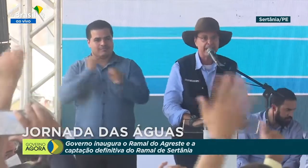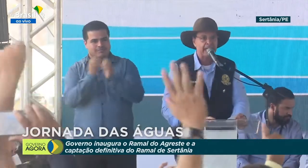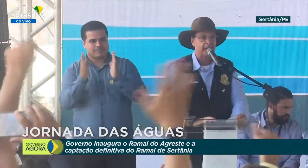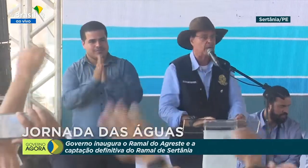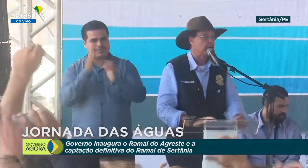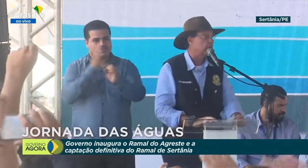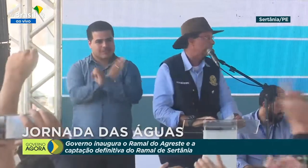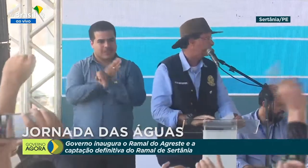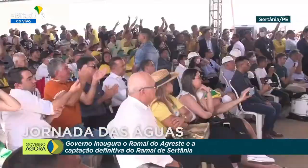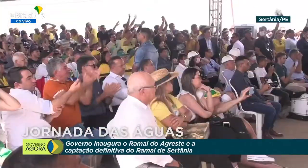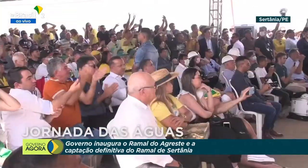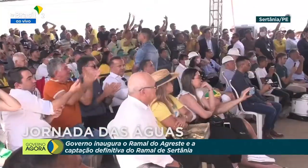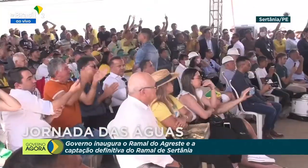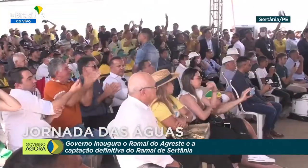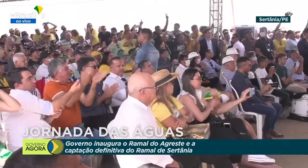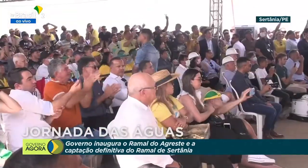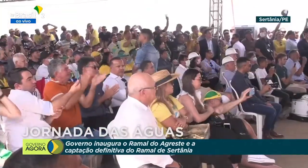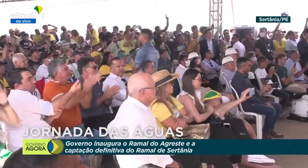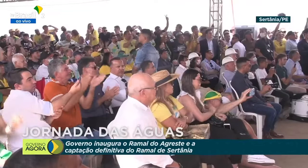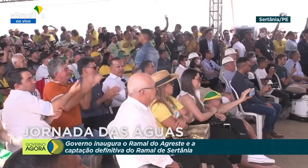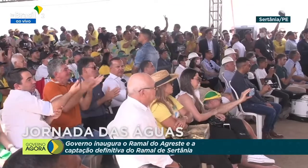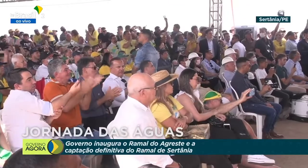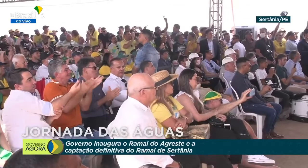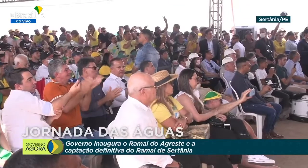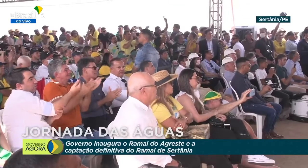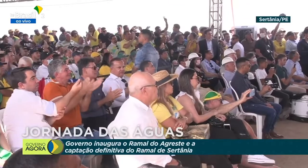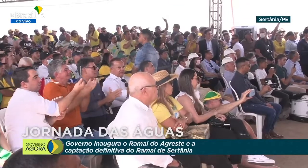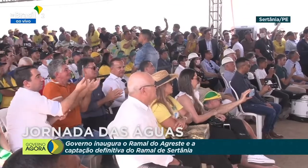Toritama e Caruaru.